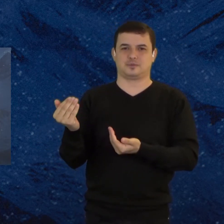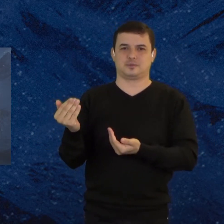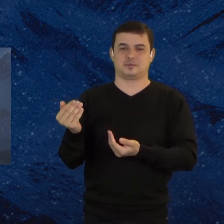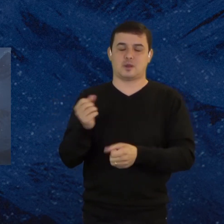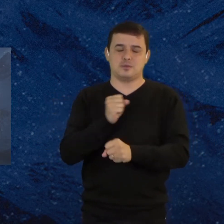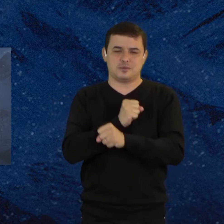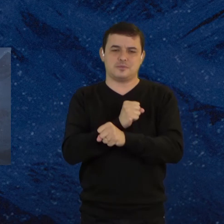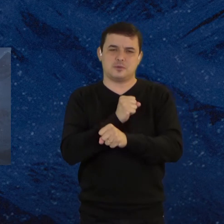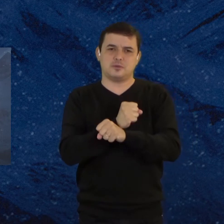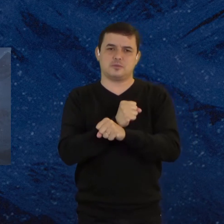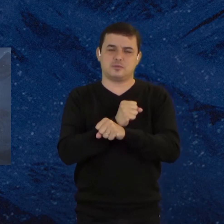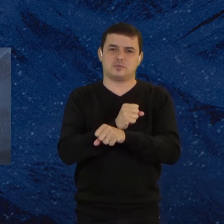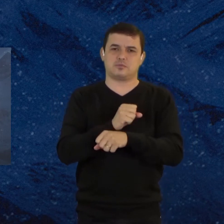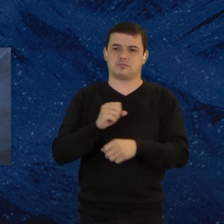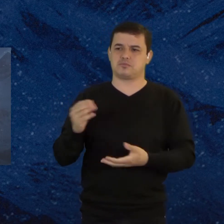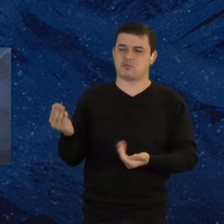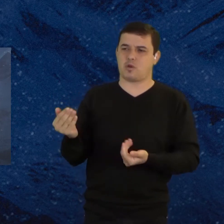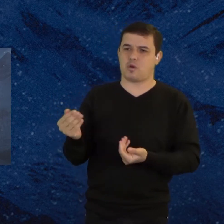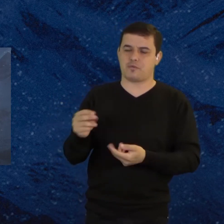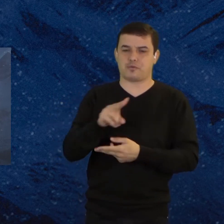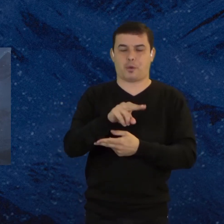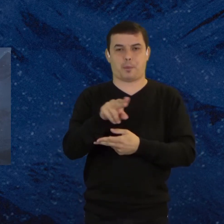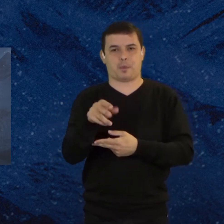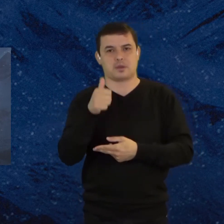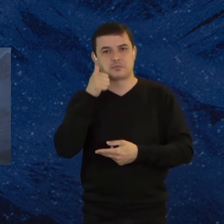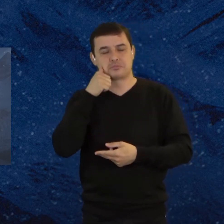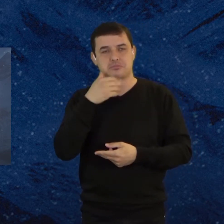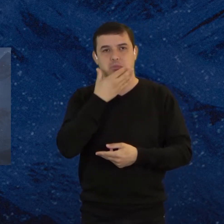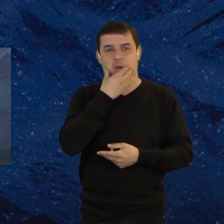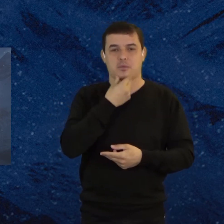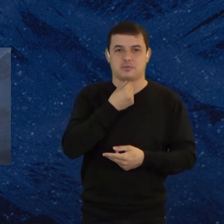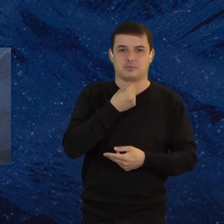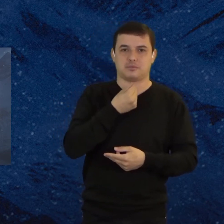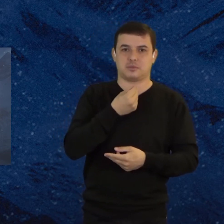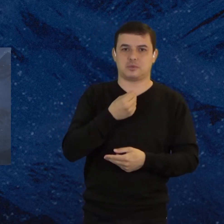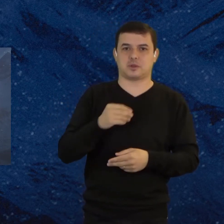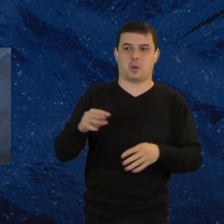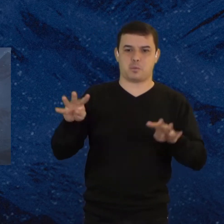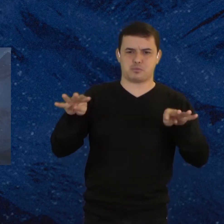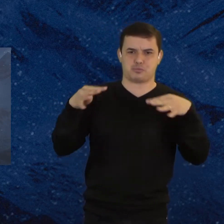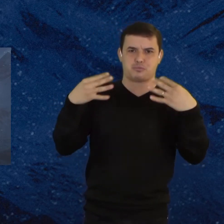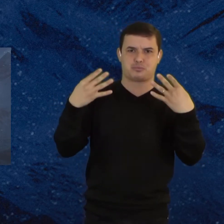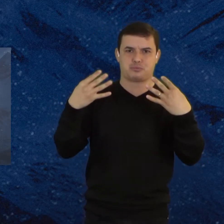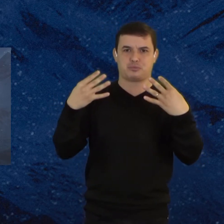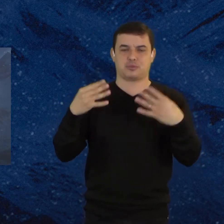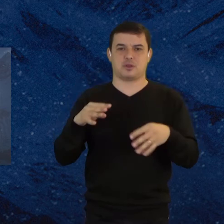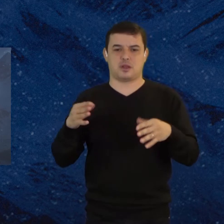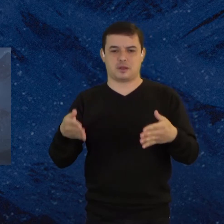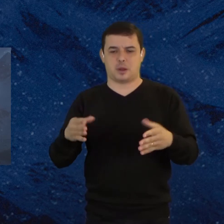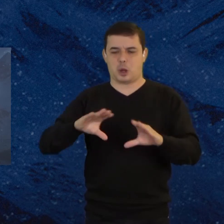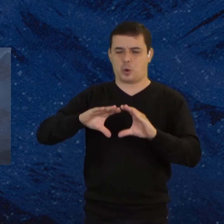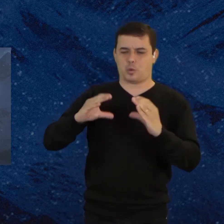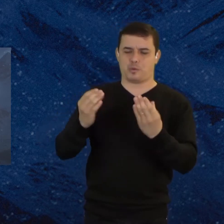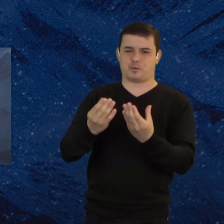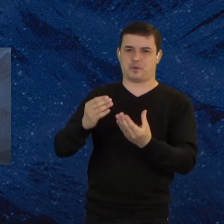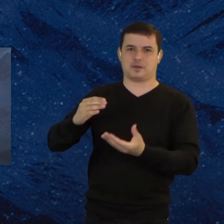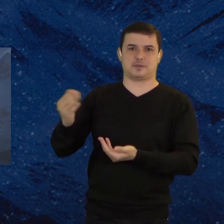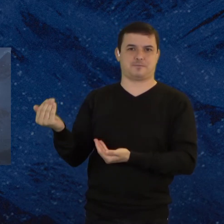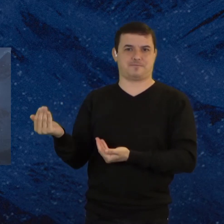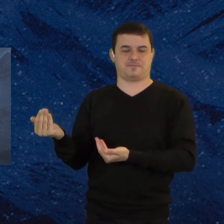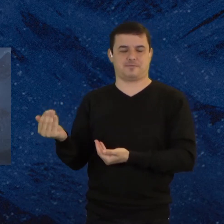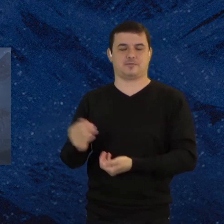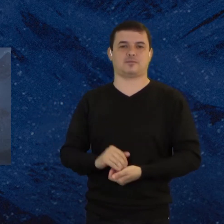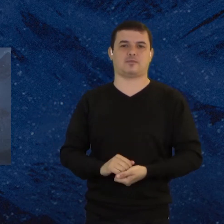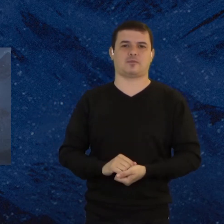jovem, queridos irmãos e irmãs que estão conectados, estão ligados nesta conferência, esperamos